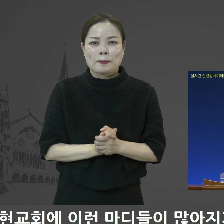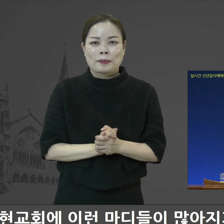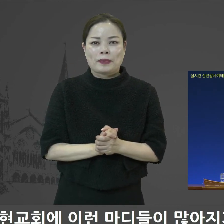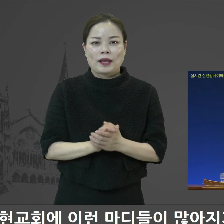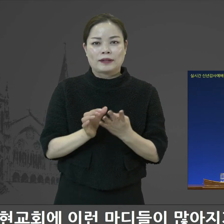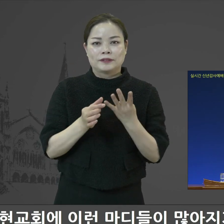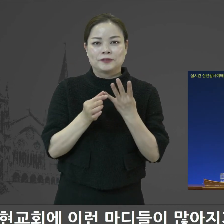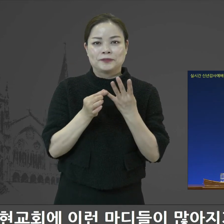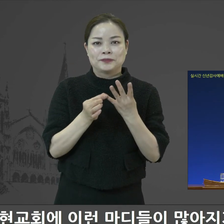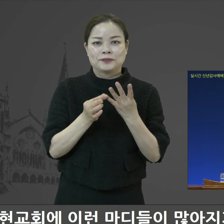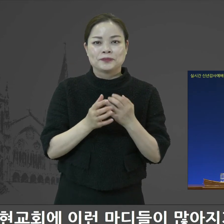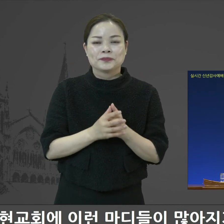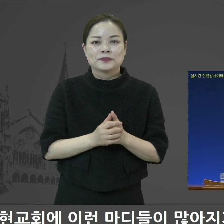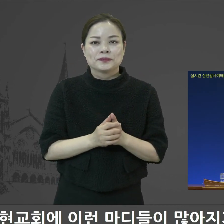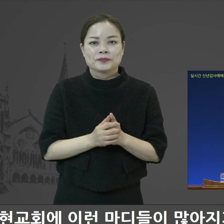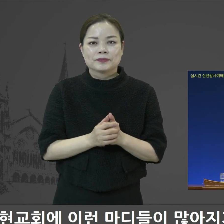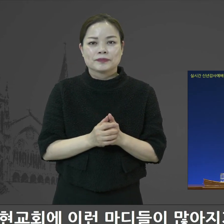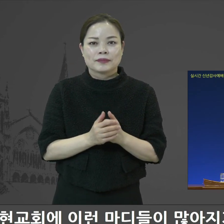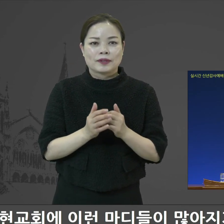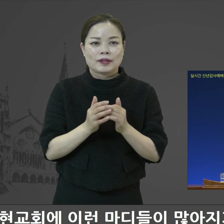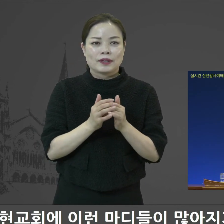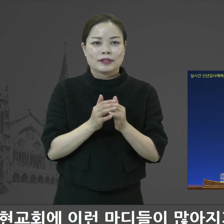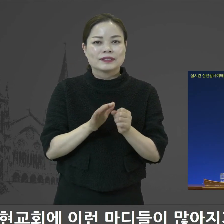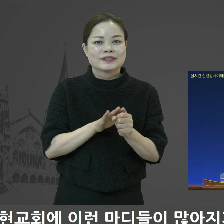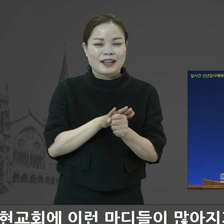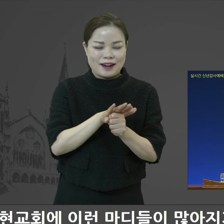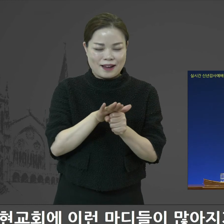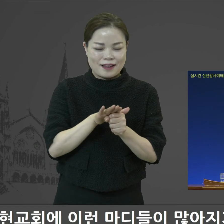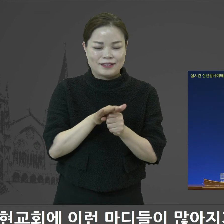네 번째, 사랑입니다.